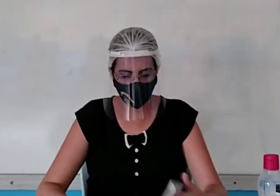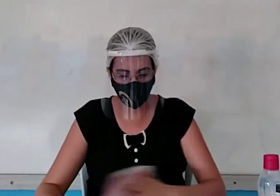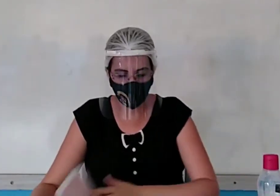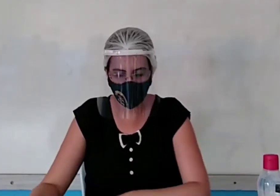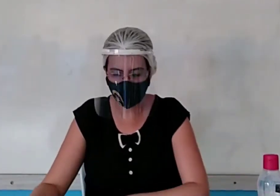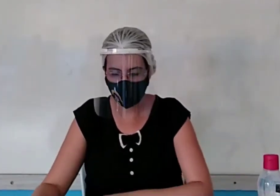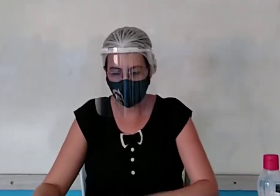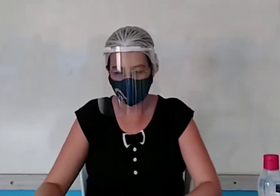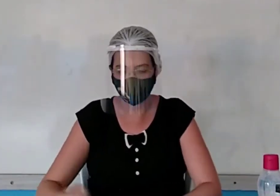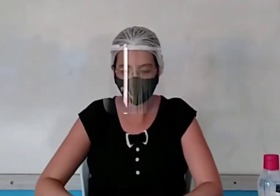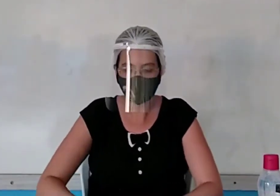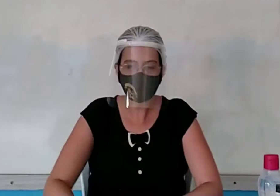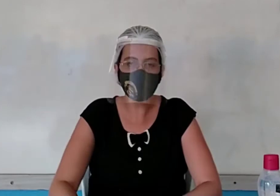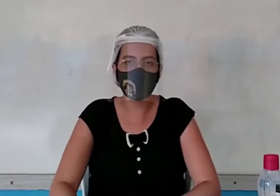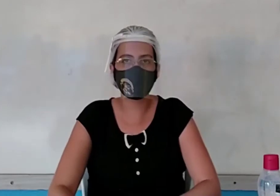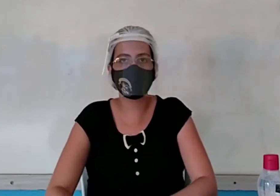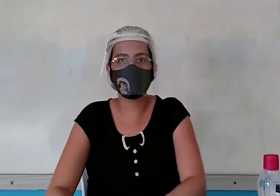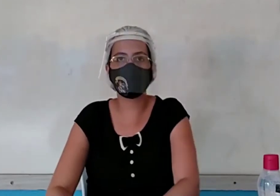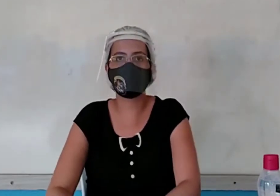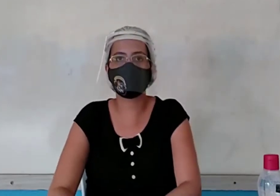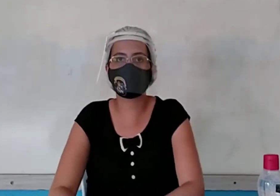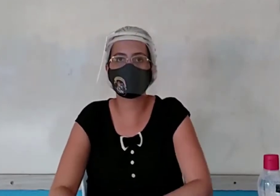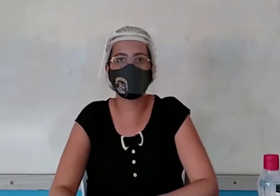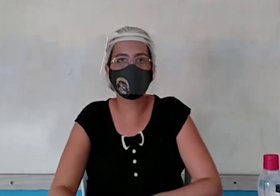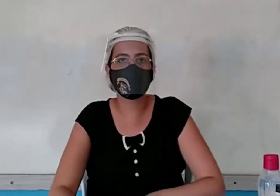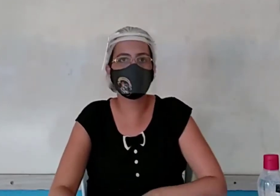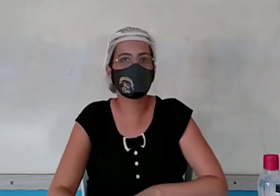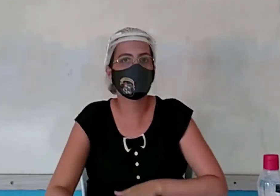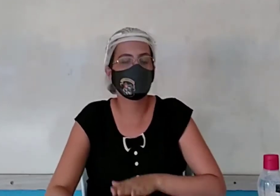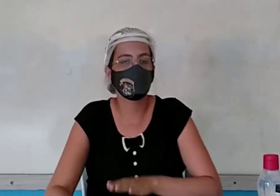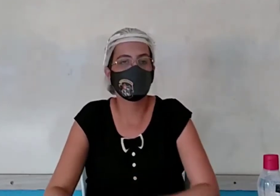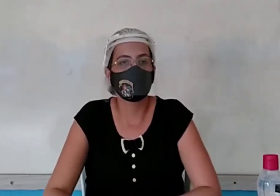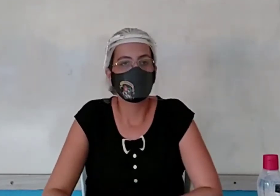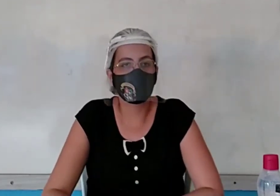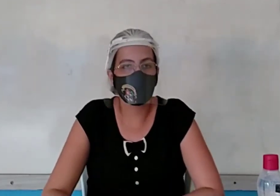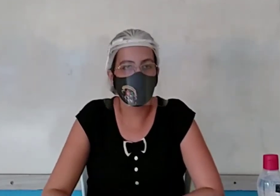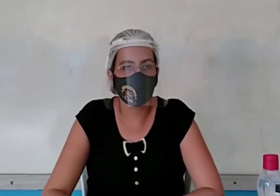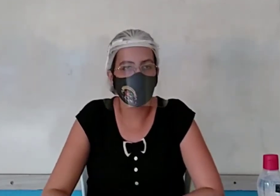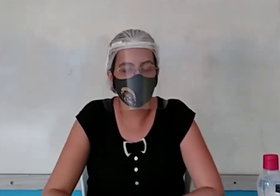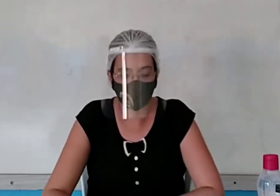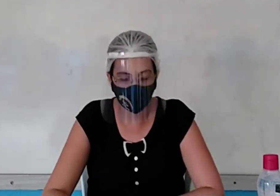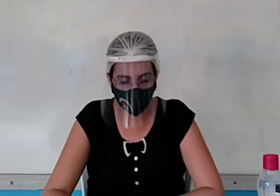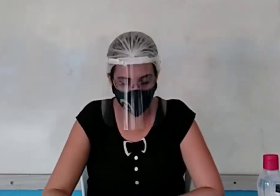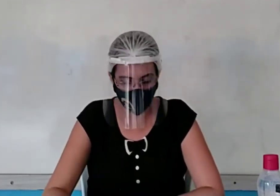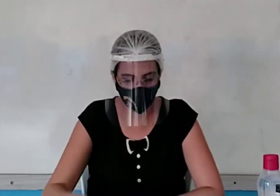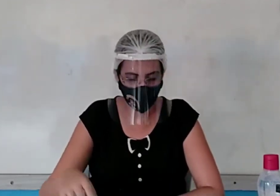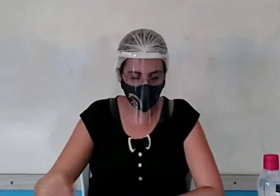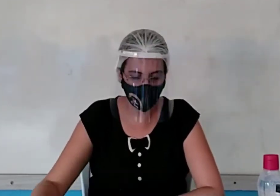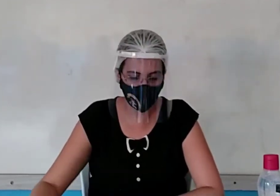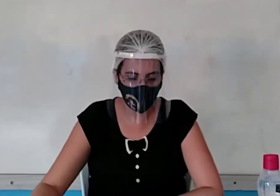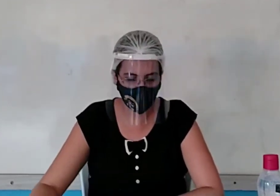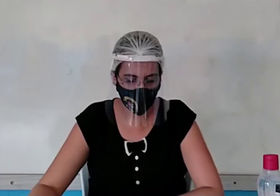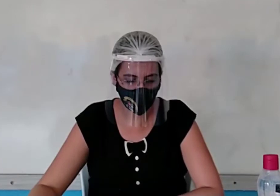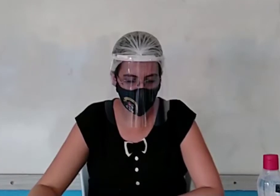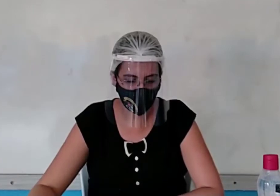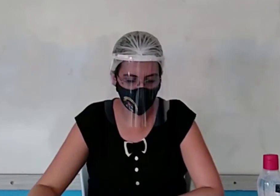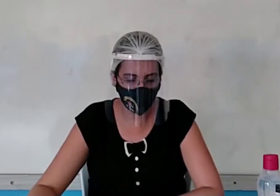Então, vamos lá. Primeiramente, boa tarde. Nossa aula de hoje. Nós continuamos aqui no capítulo